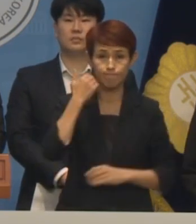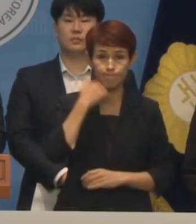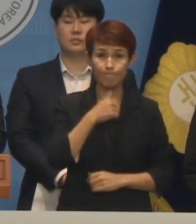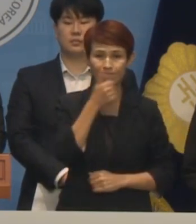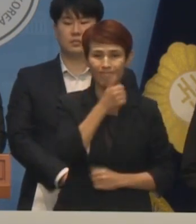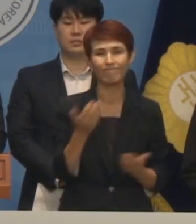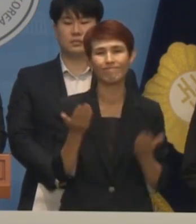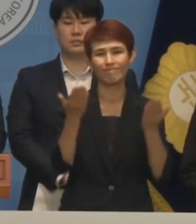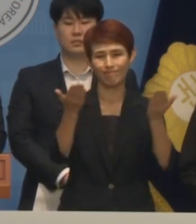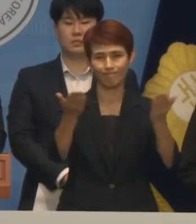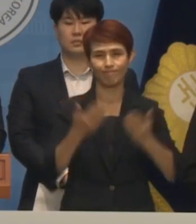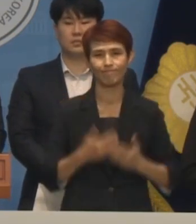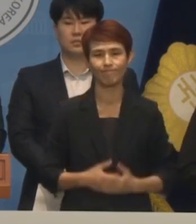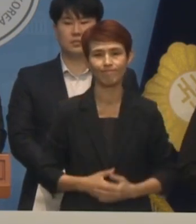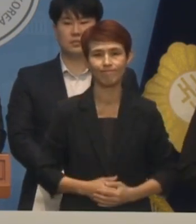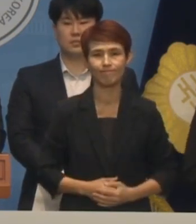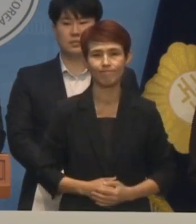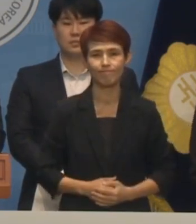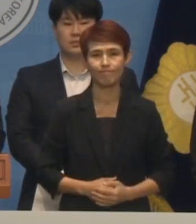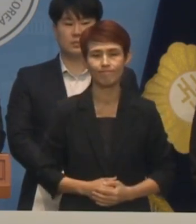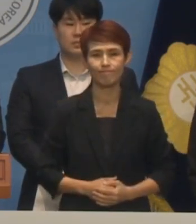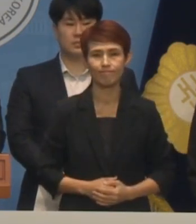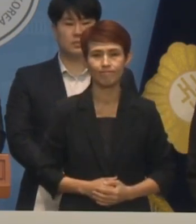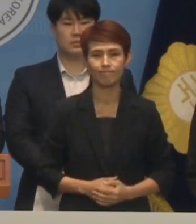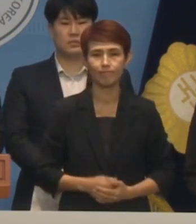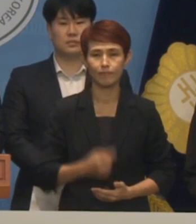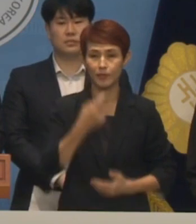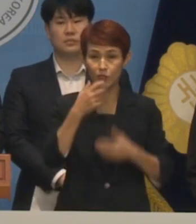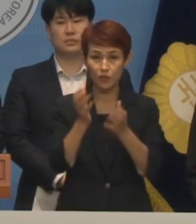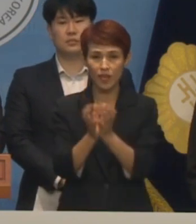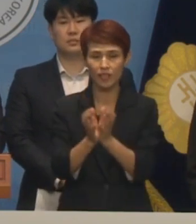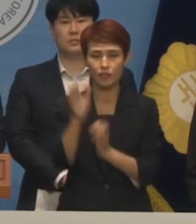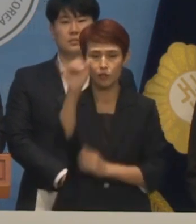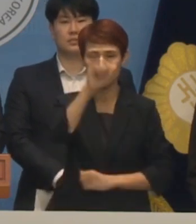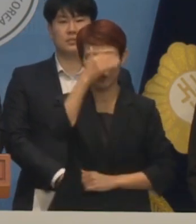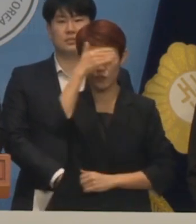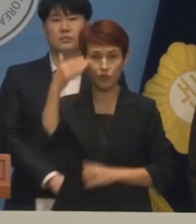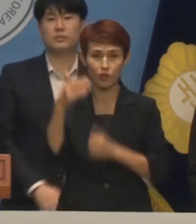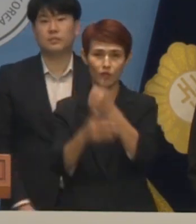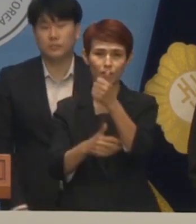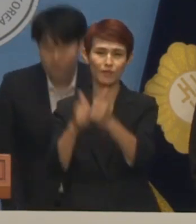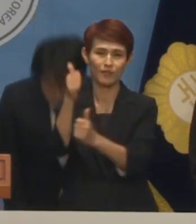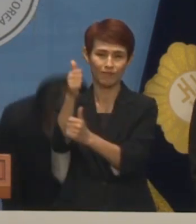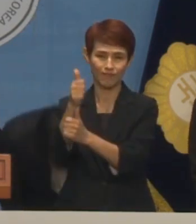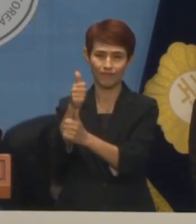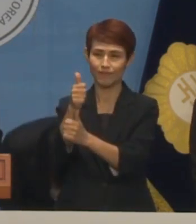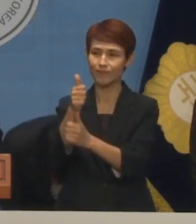먼저 소개해드리도록 하겠습니다. 이승용 더불어민주당 전국 청년위원회 부위원장입니다.